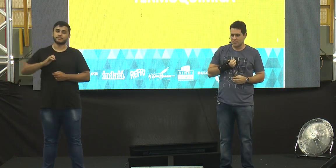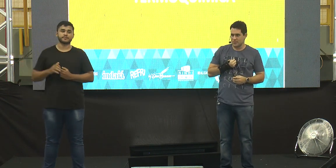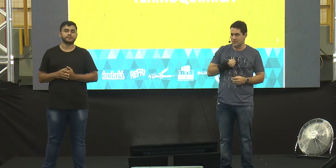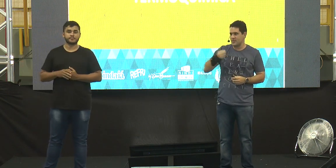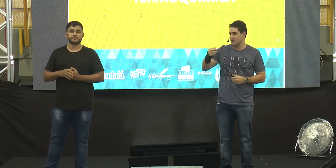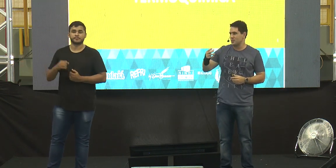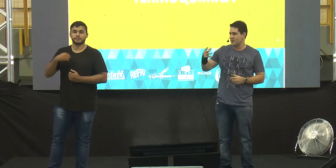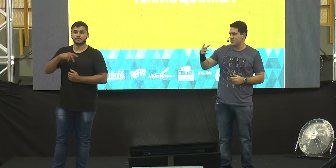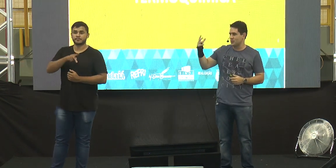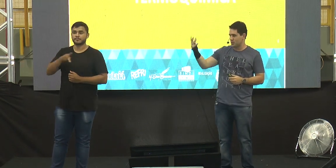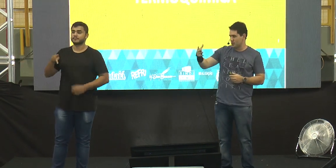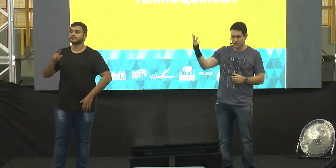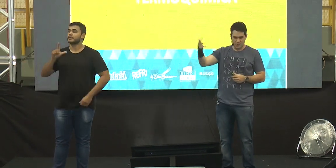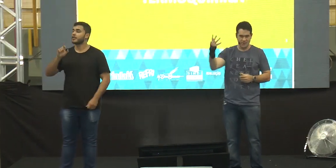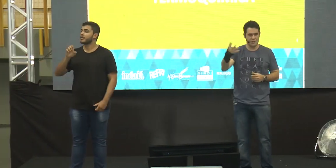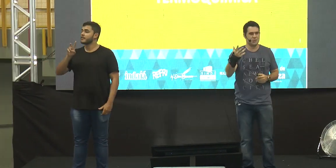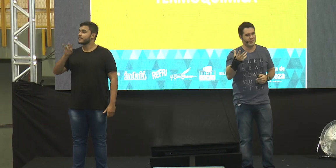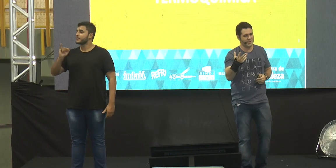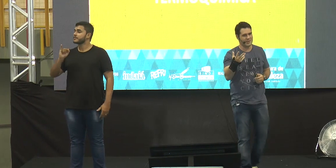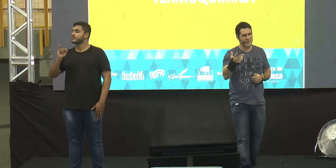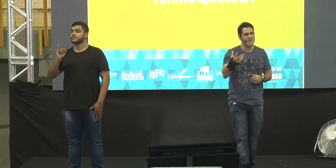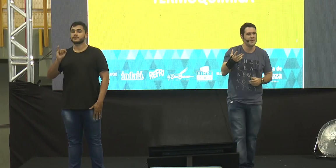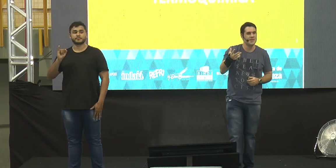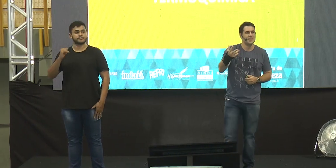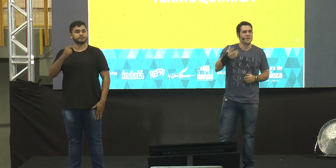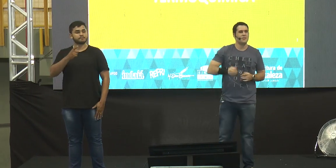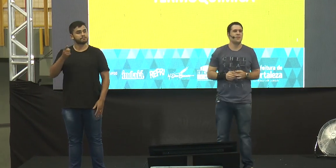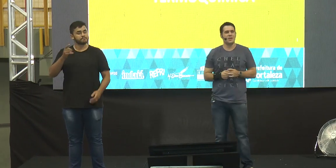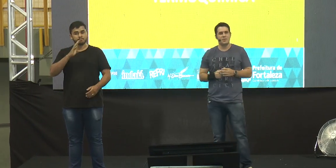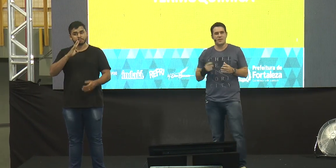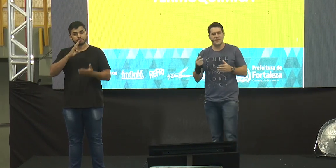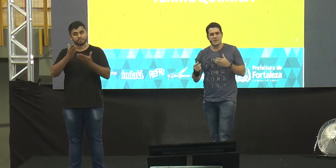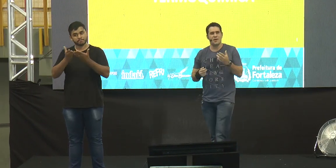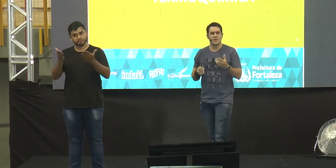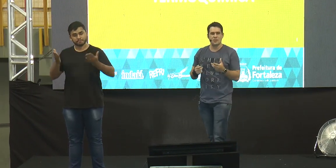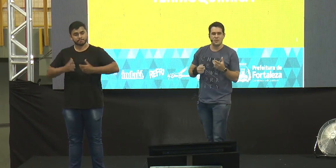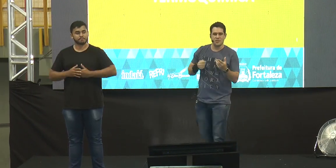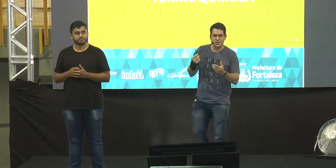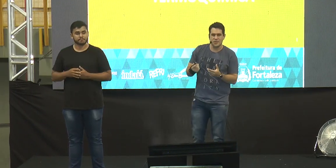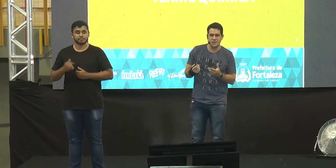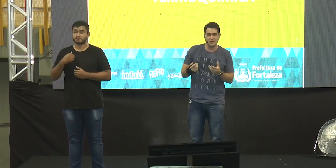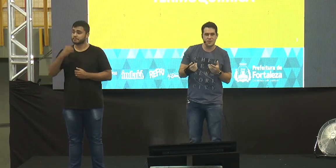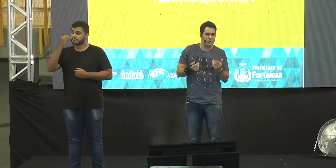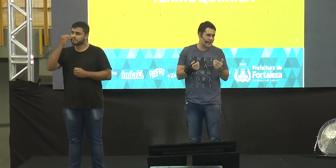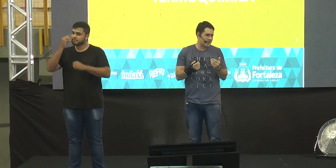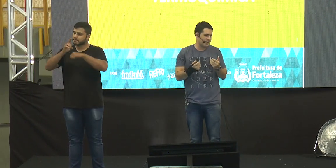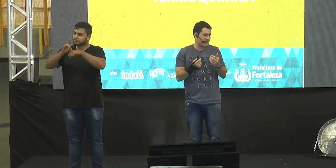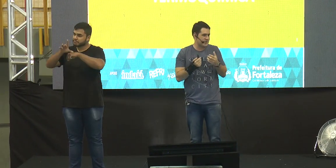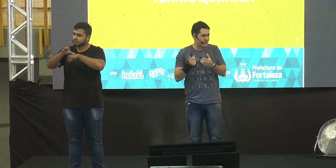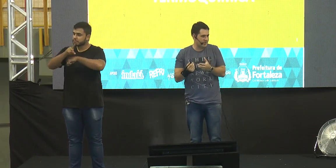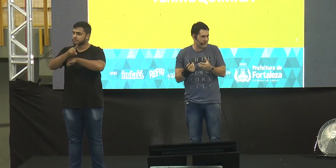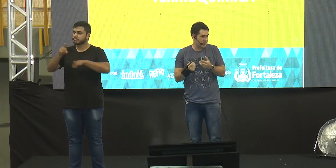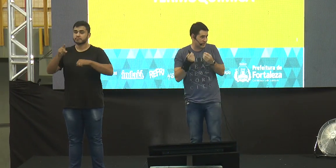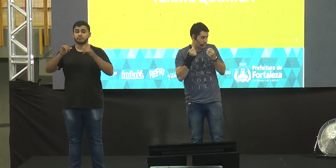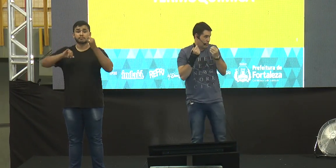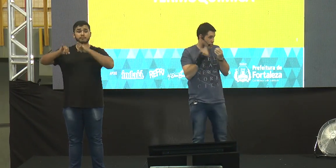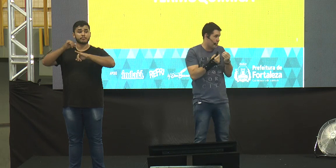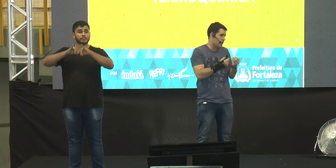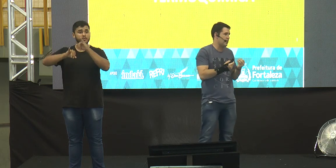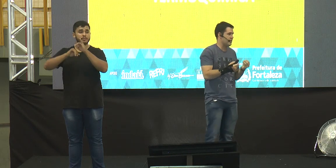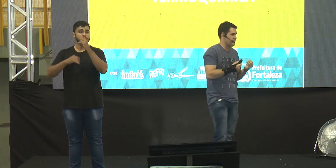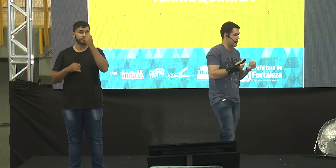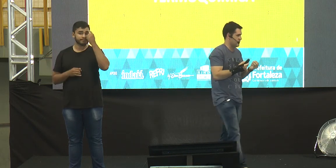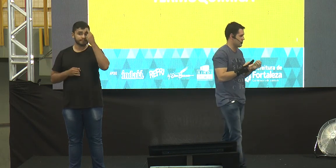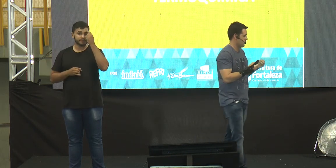Bruno. Satisfação conhecer todos vocês que estão aqui, tá? E eu vim aqui para tentar passar algumas dicas e tornar a matéria de química